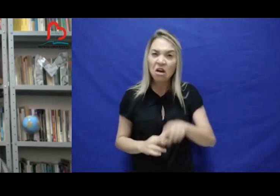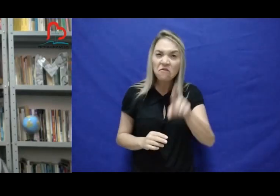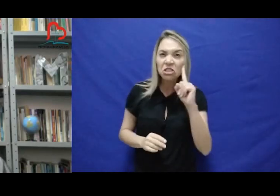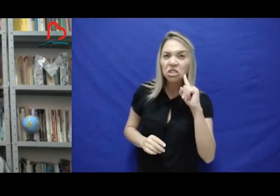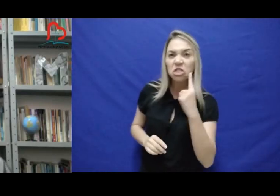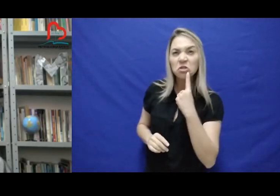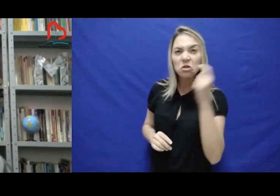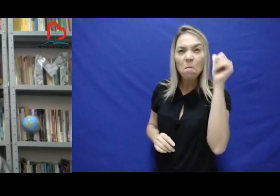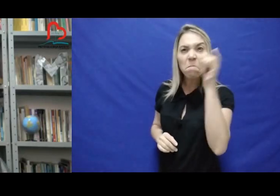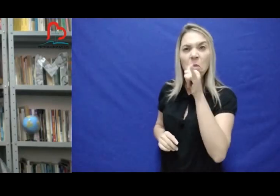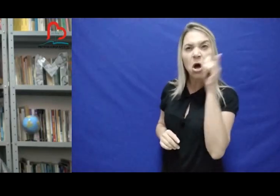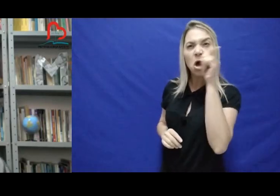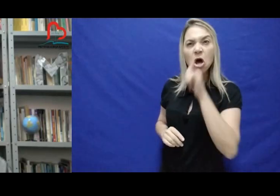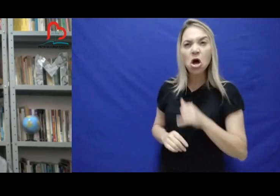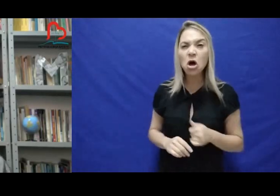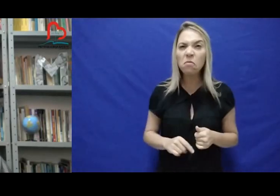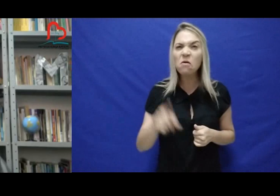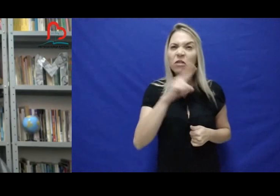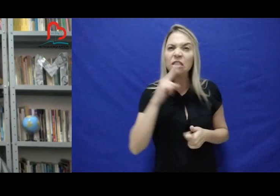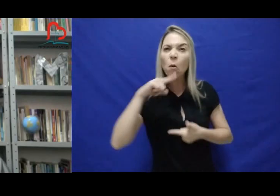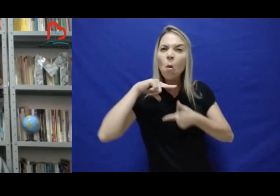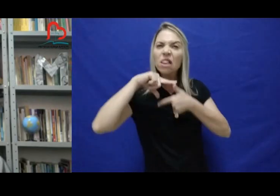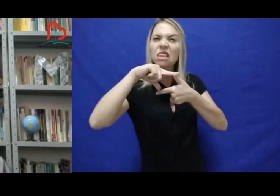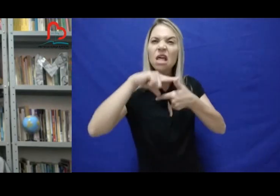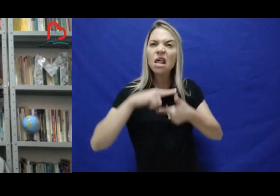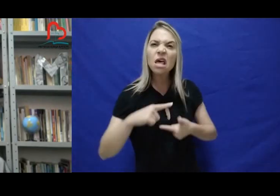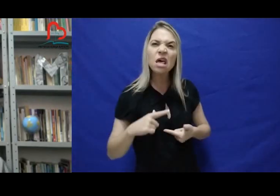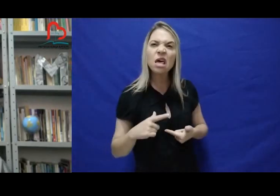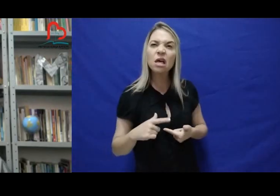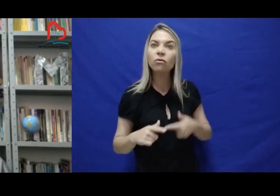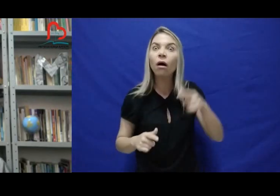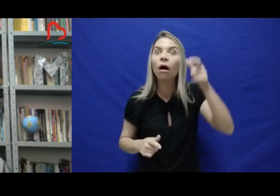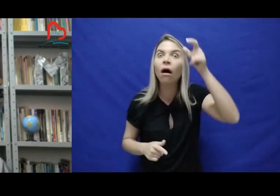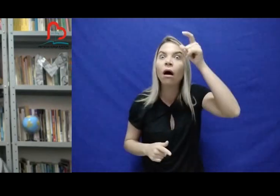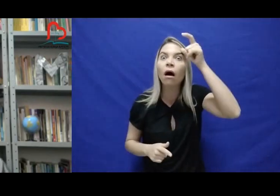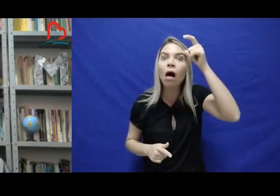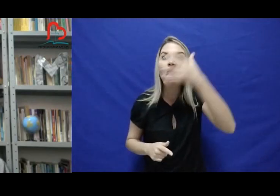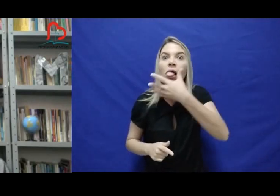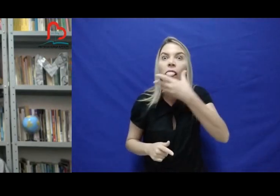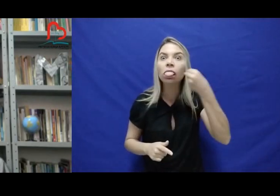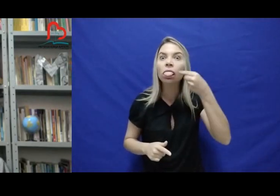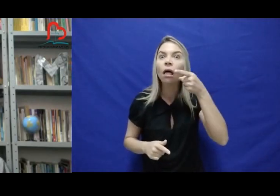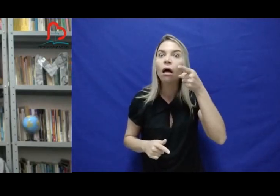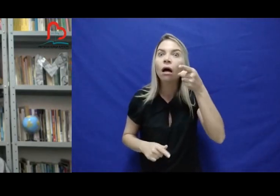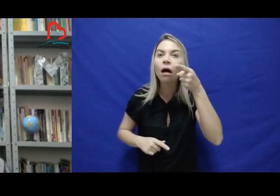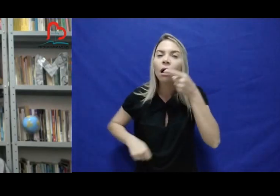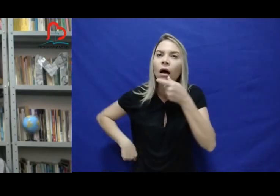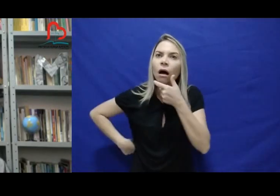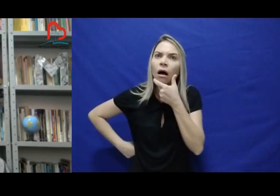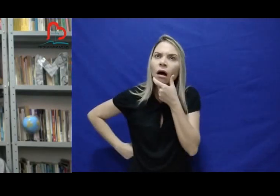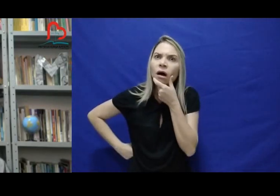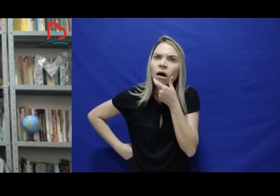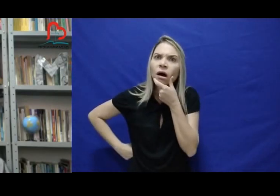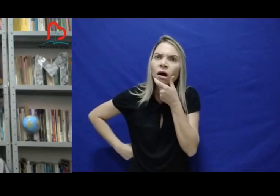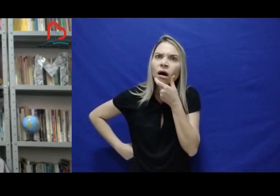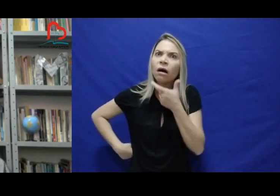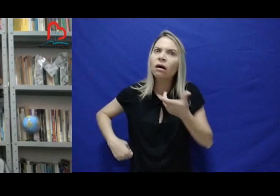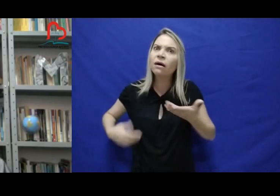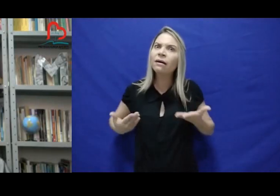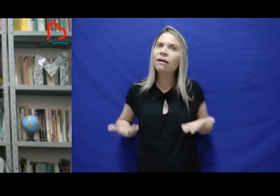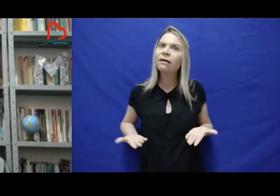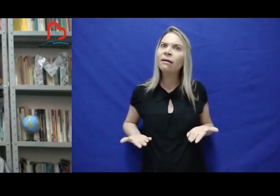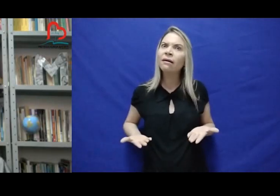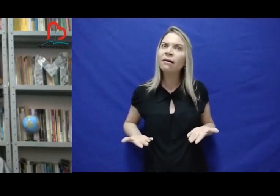ponto de vista intelectual você é imbatível, que você vence qualquer debate. Muito cuidado com isso. Talvez Satanás esteja se